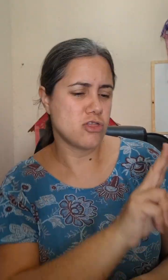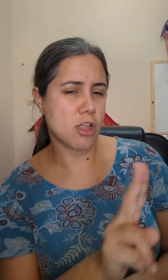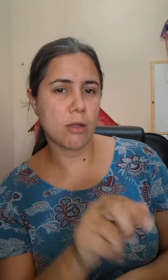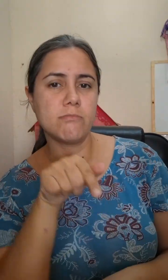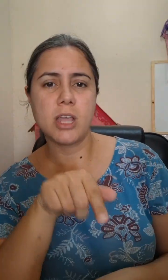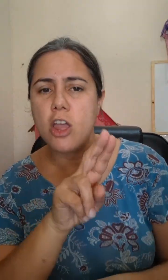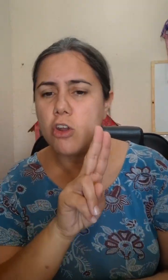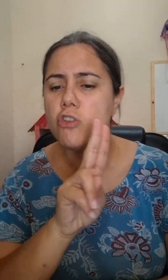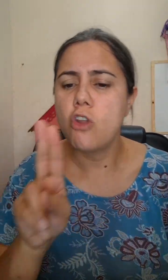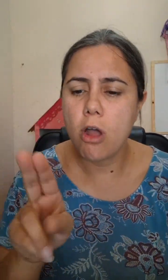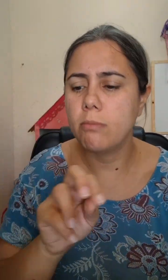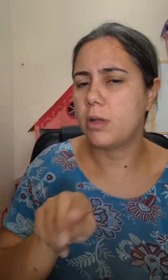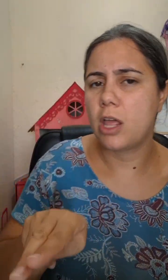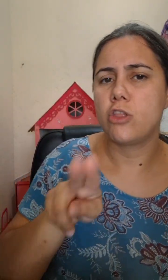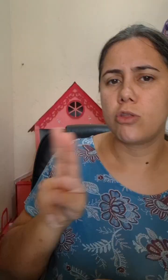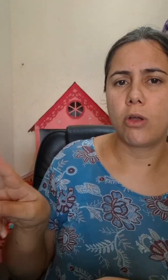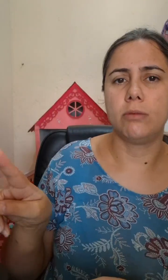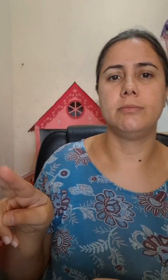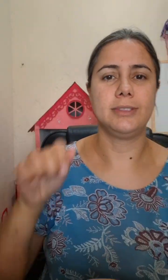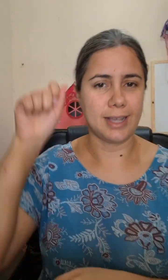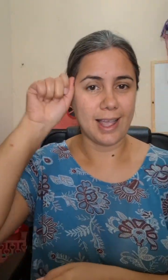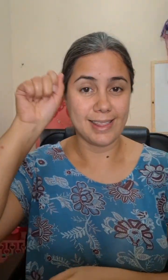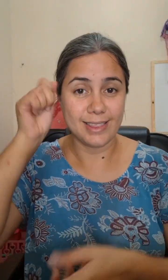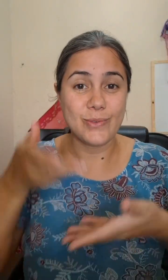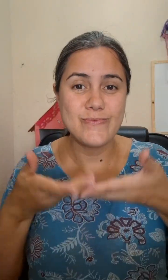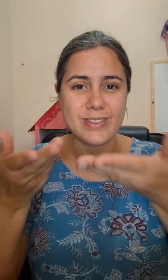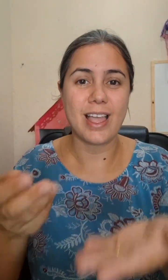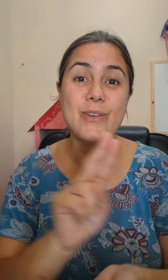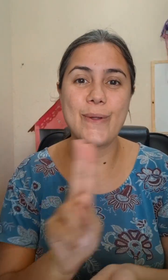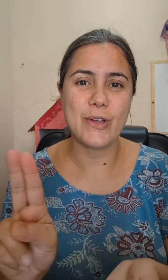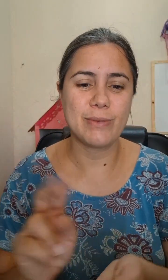Adão que deu. E, por fim, quinto,